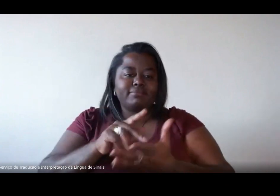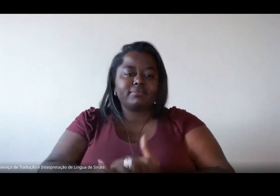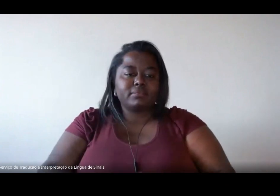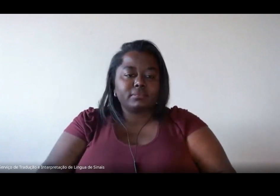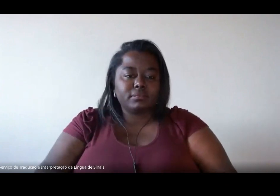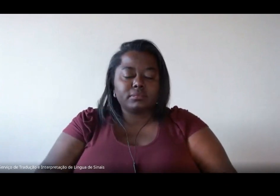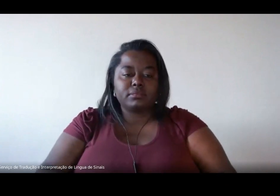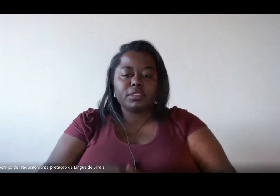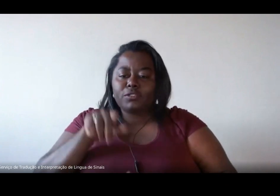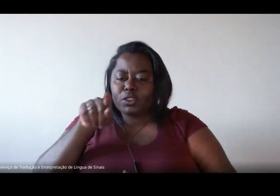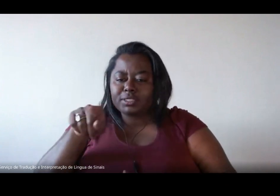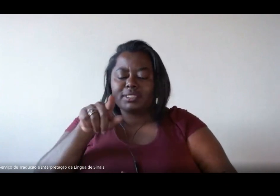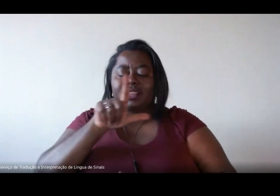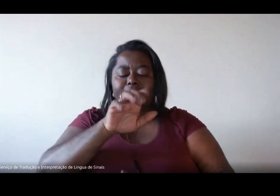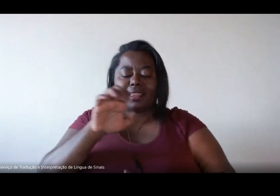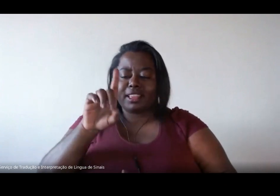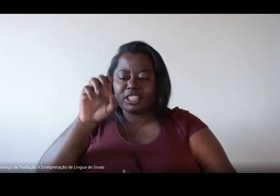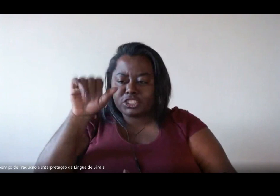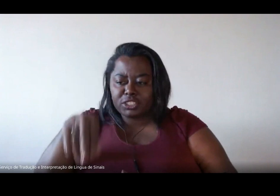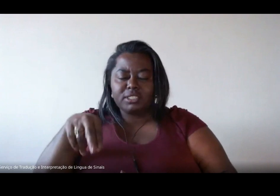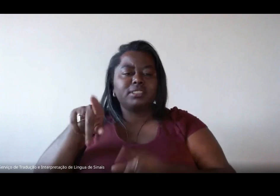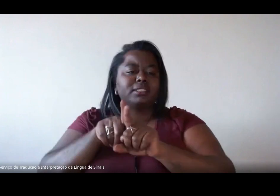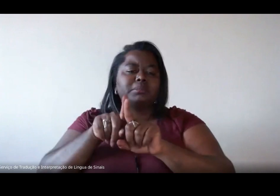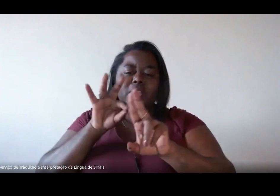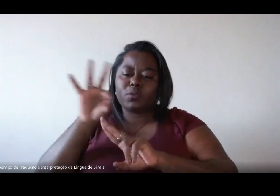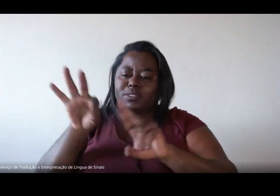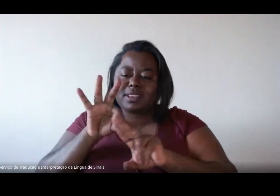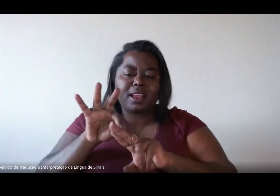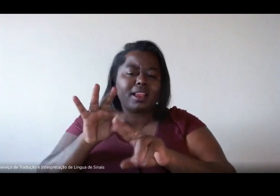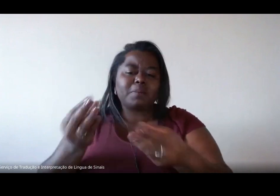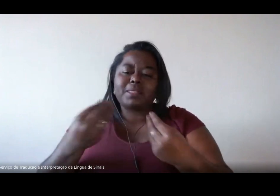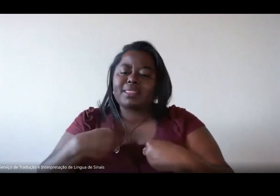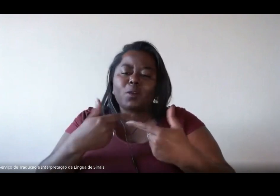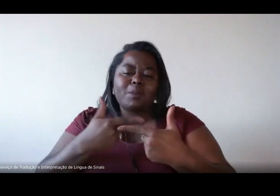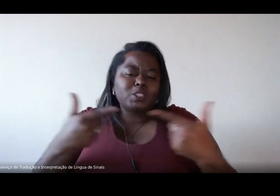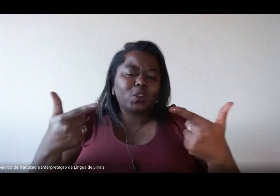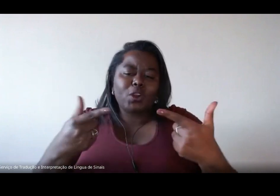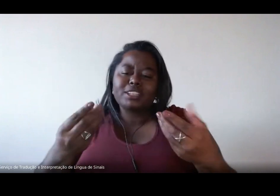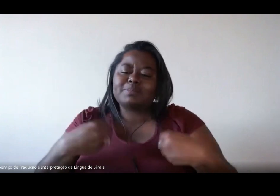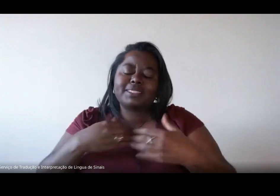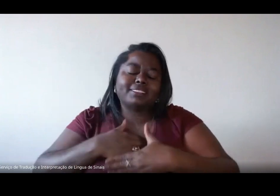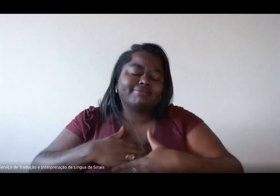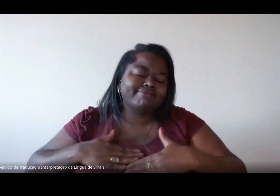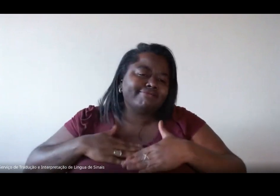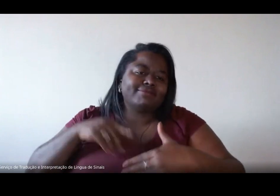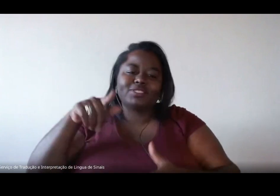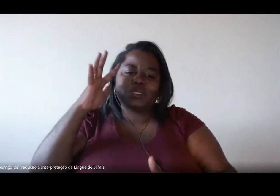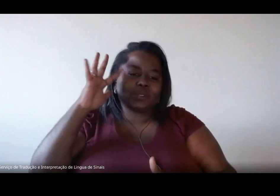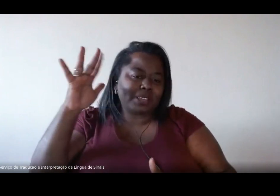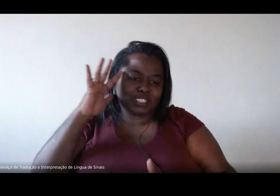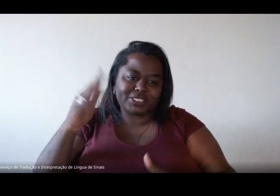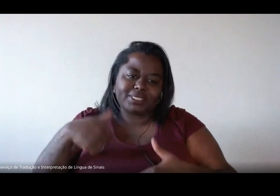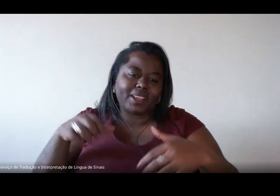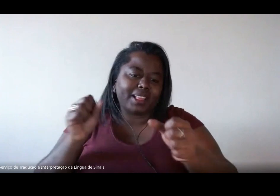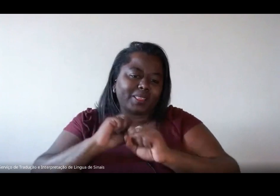vez, você, o Ledim, a Universidade Federal de São Carlos, me deu uma sorte, me fazem um bem, você